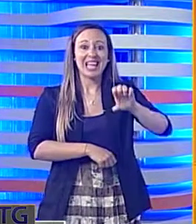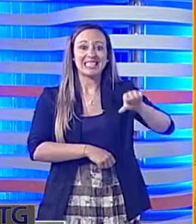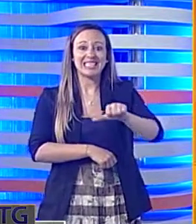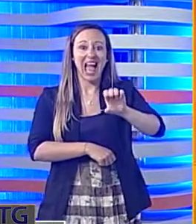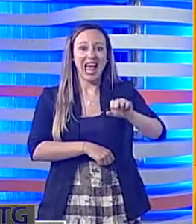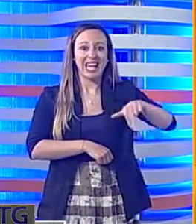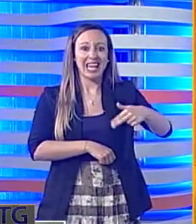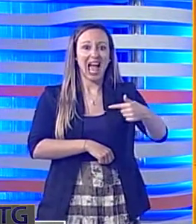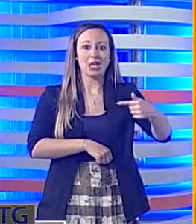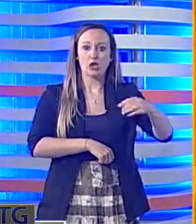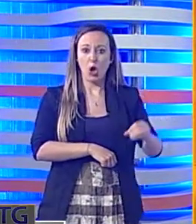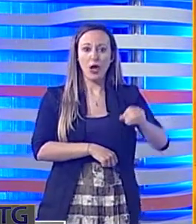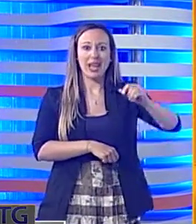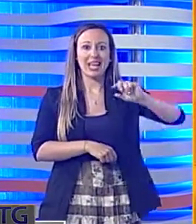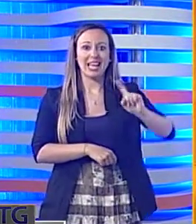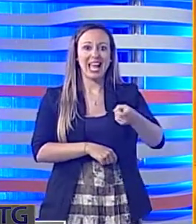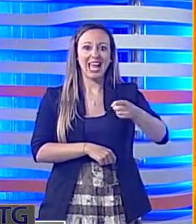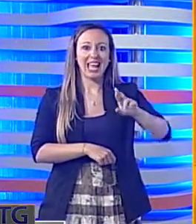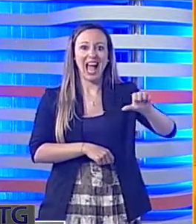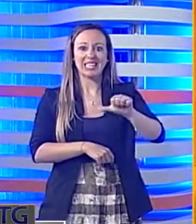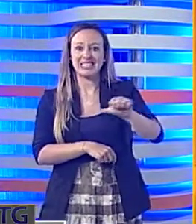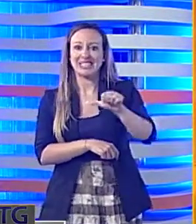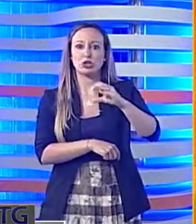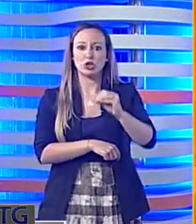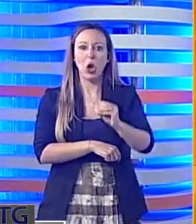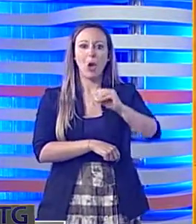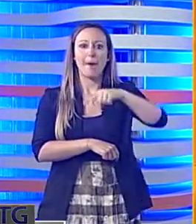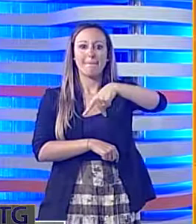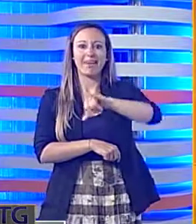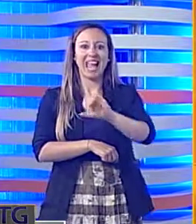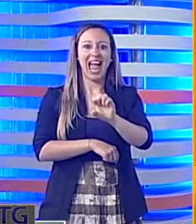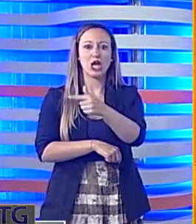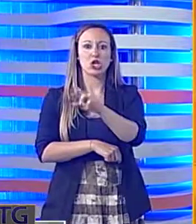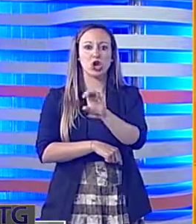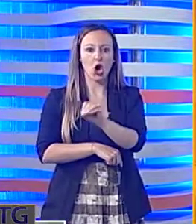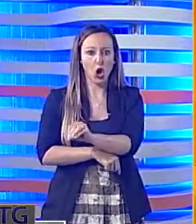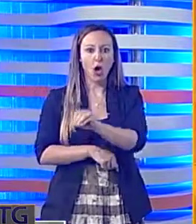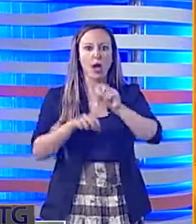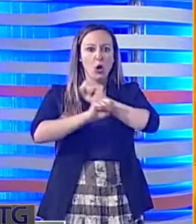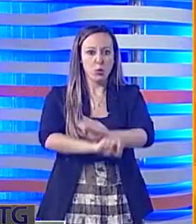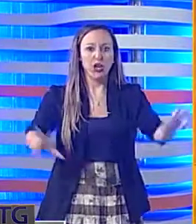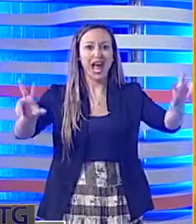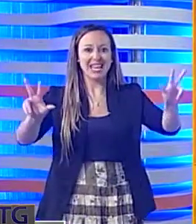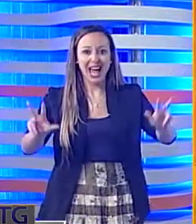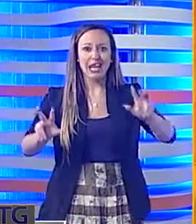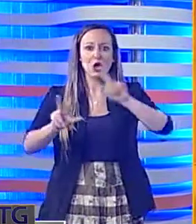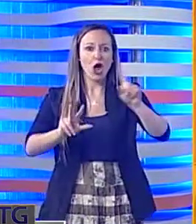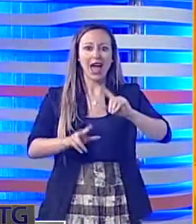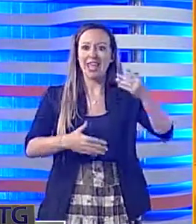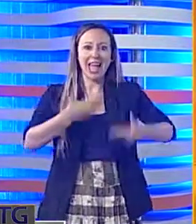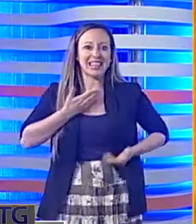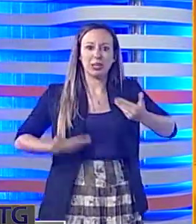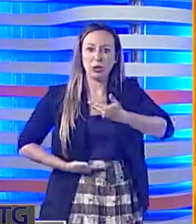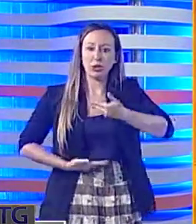Ancora la politica, perché il presidente del Senato, Pietro Grasso, ha annunciato che non si candiderà